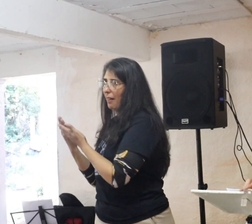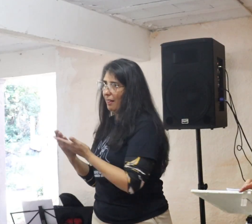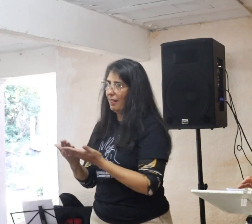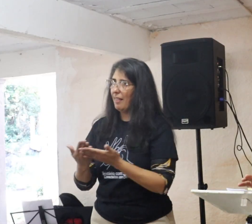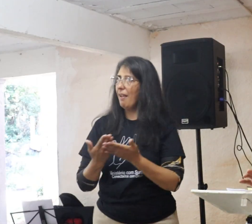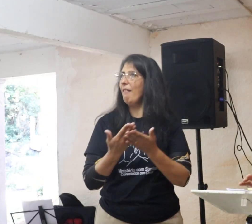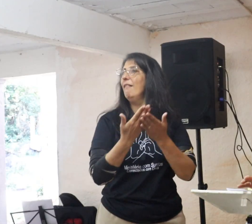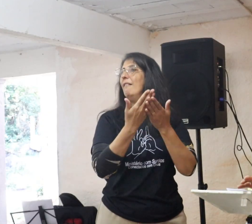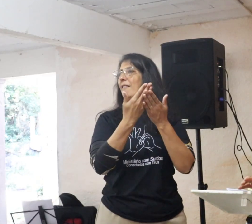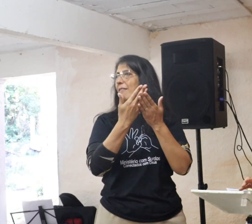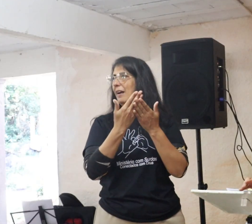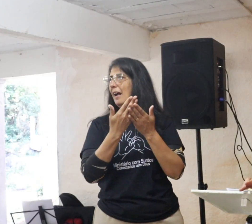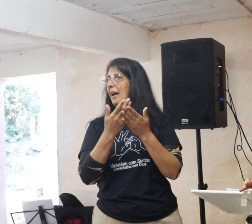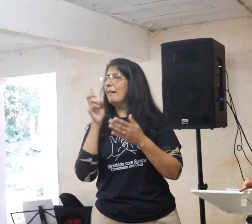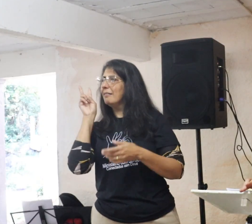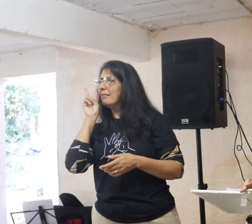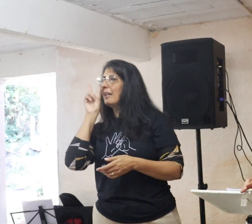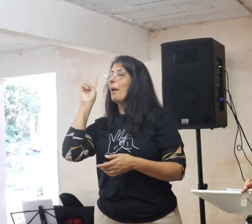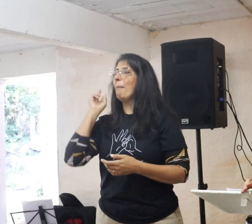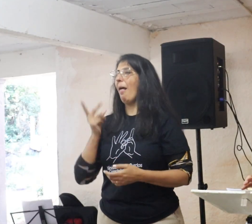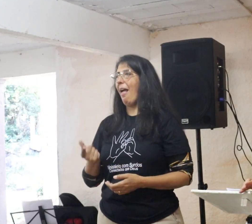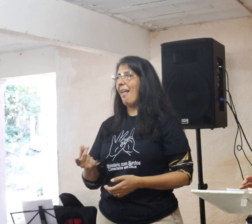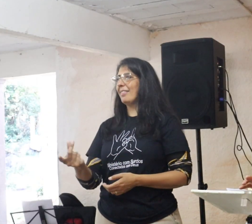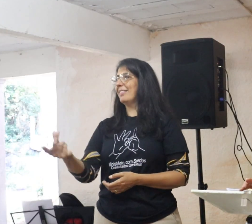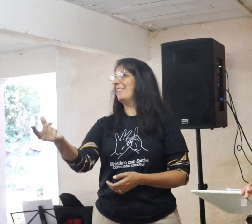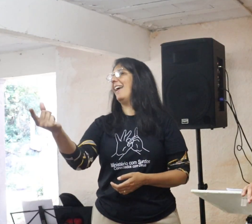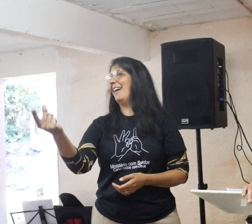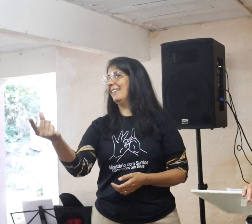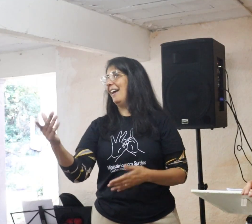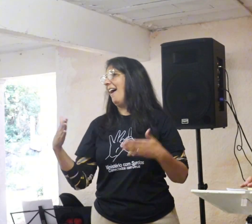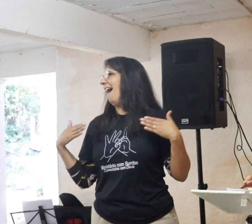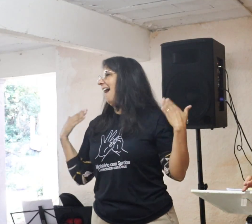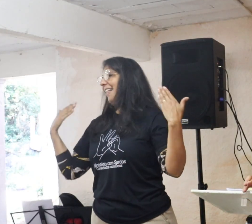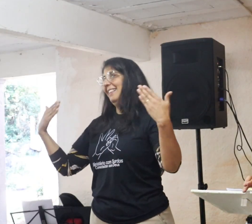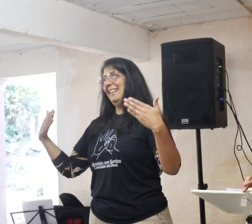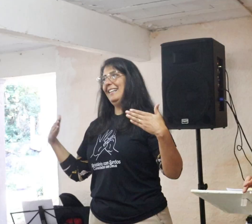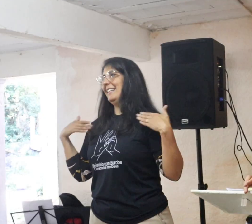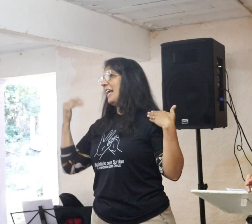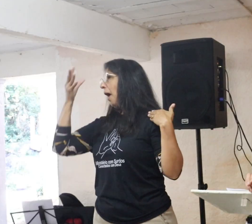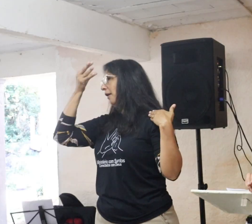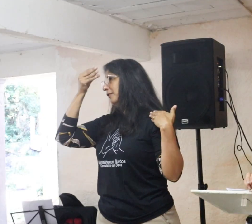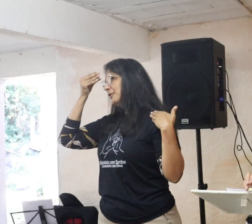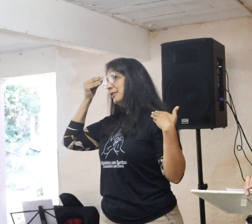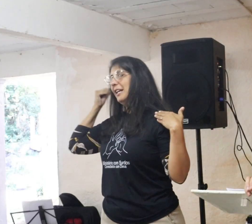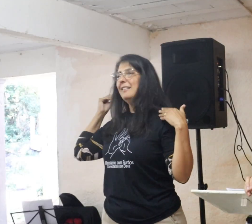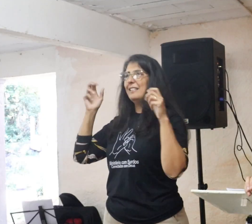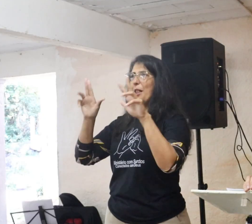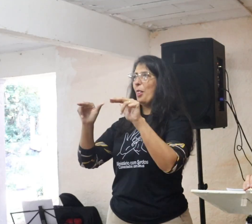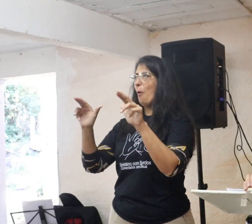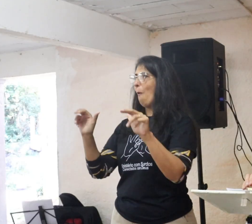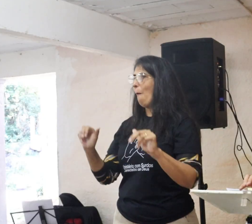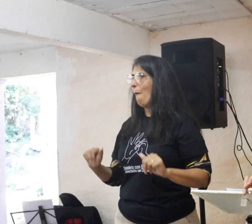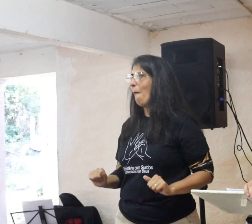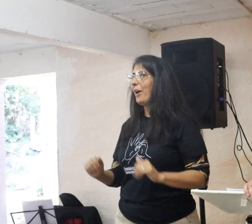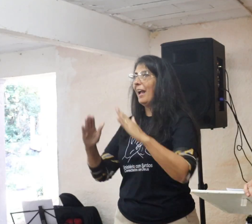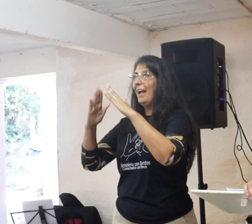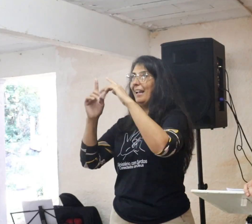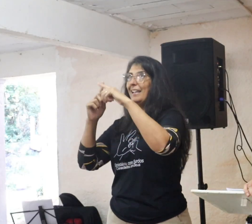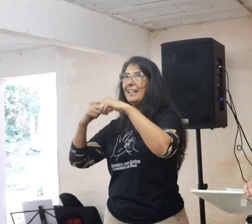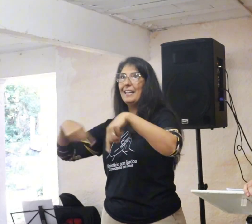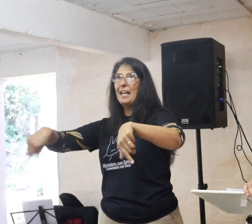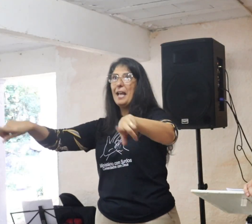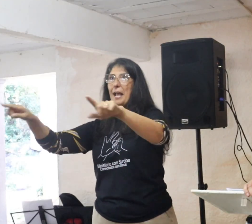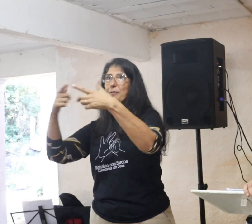assim lembranças eternas dos irmãos. Que alegria, né? Uma igreja vibrante, que ama o